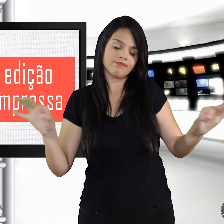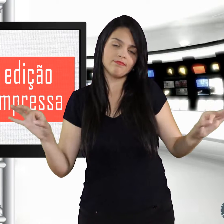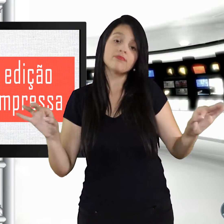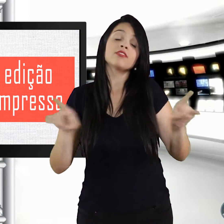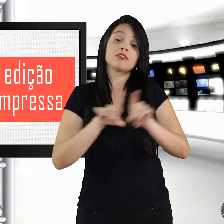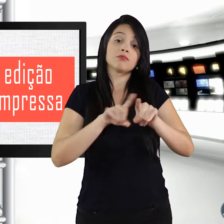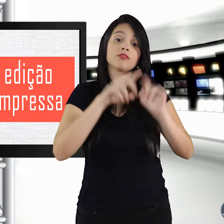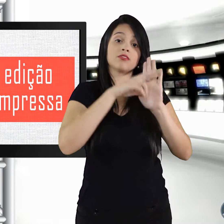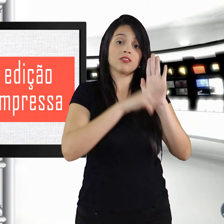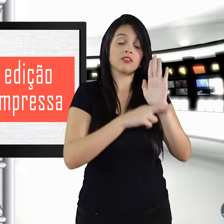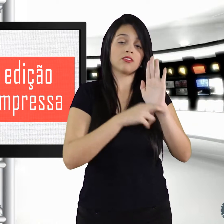exige ainda que as rampas tenham